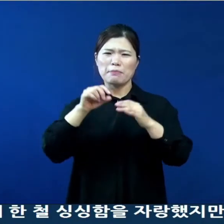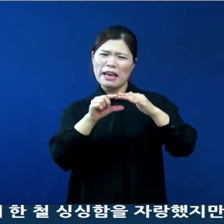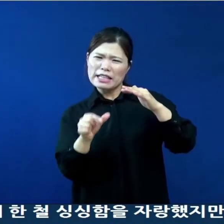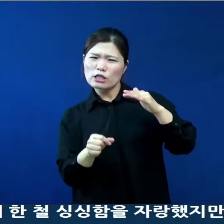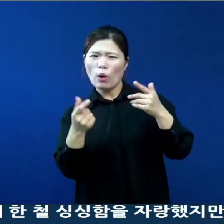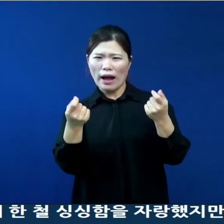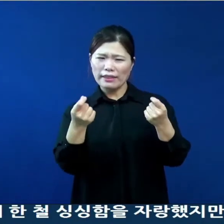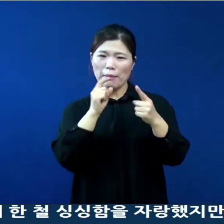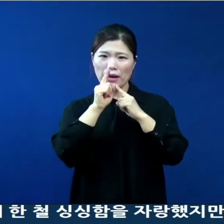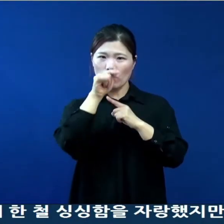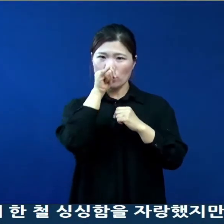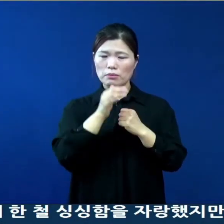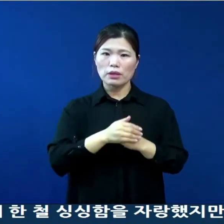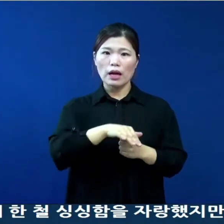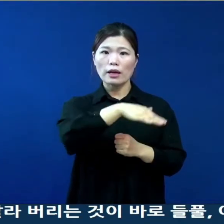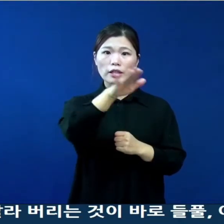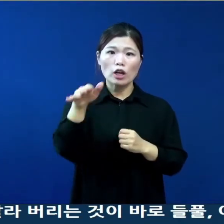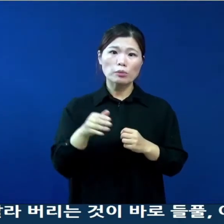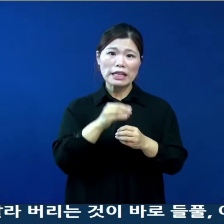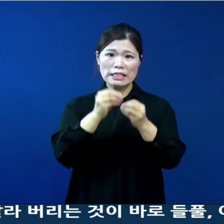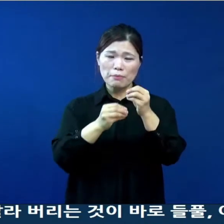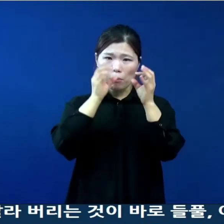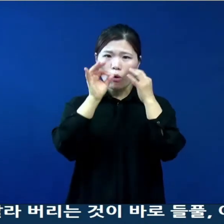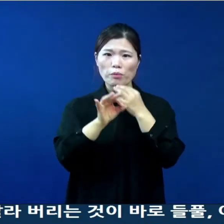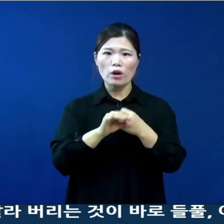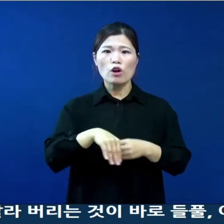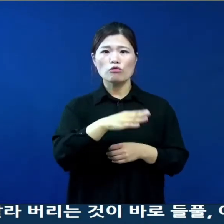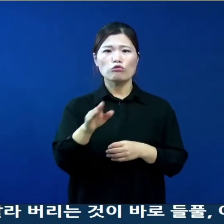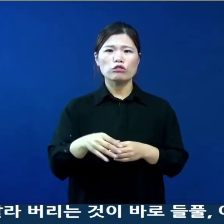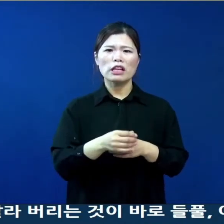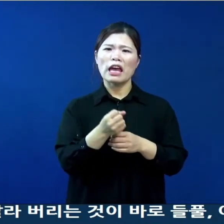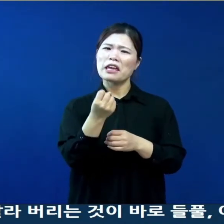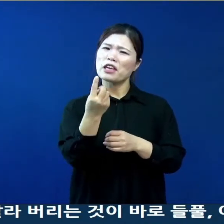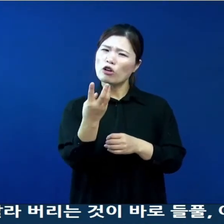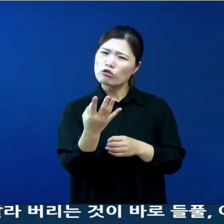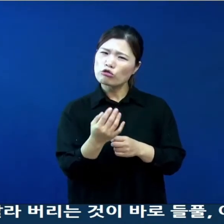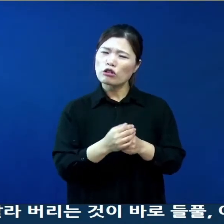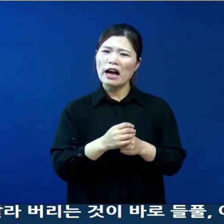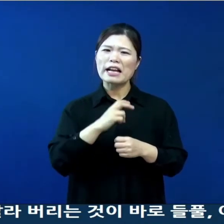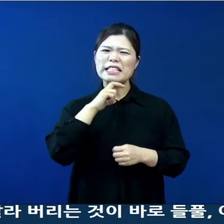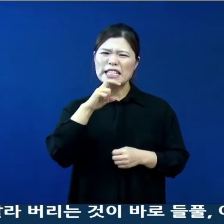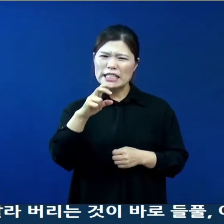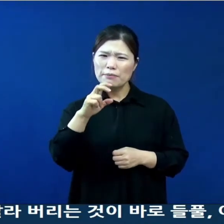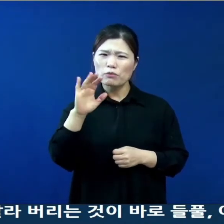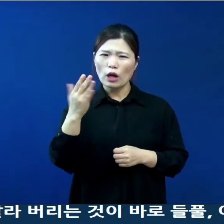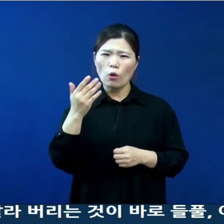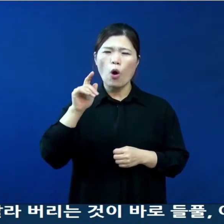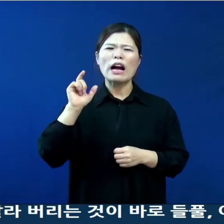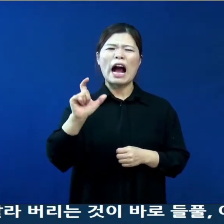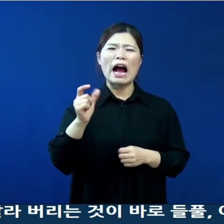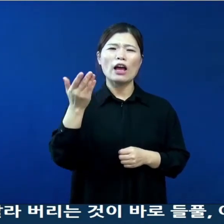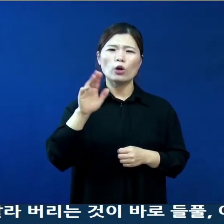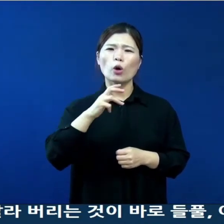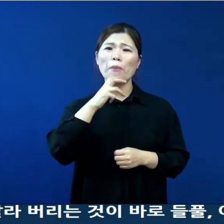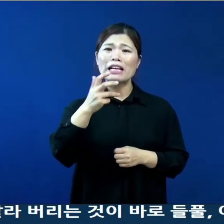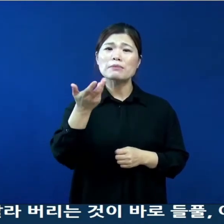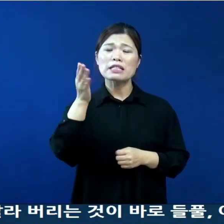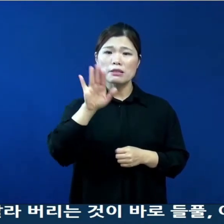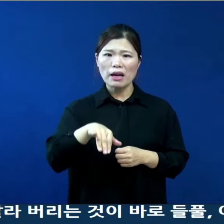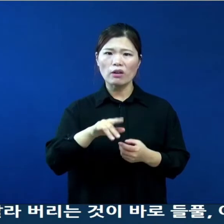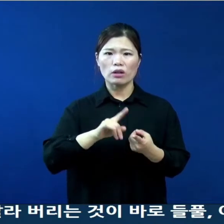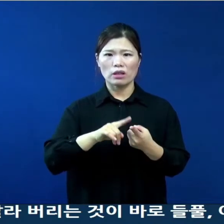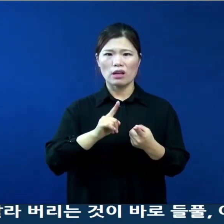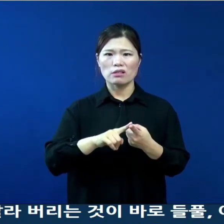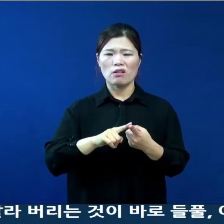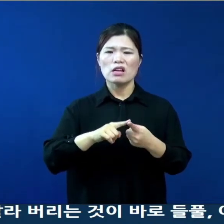고백했습니다. 우리의 연수가 70이요 강건하면 80이라도 그 연수의 자랑은 수고와